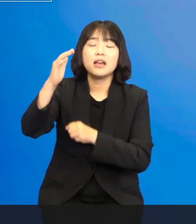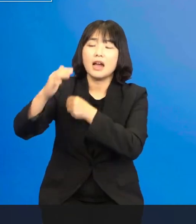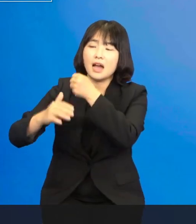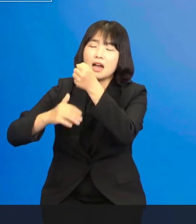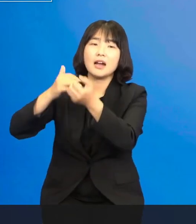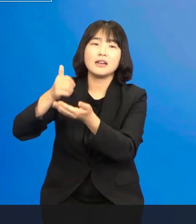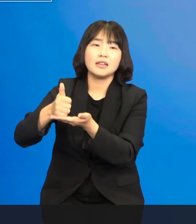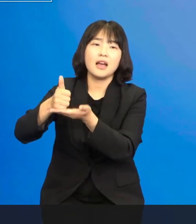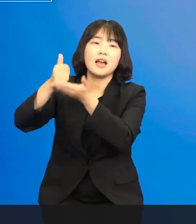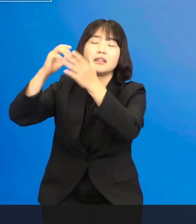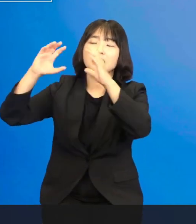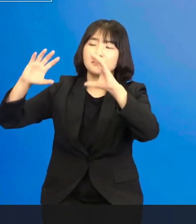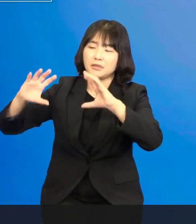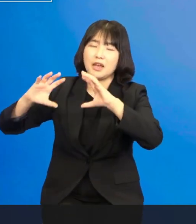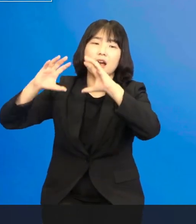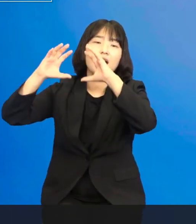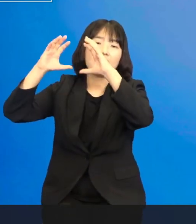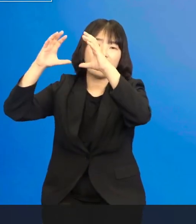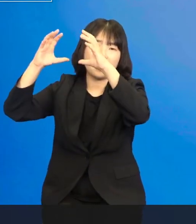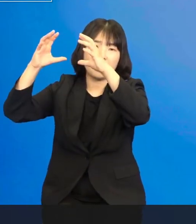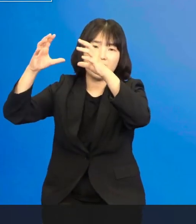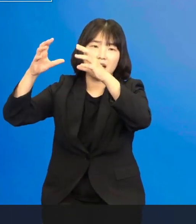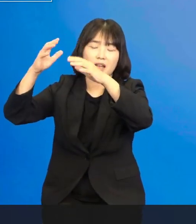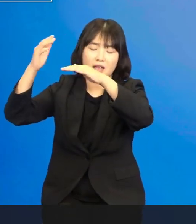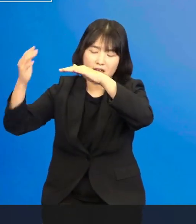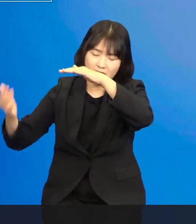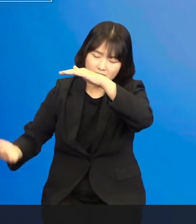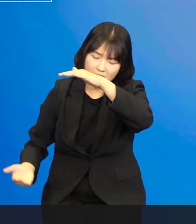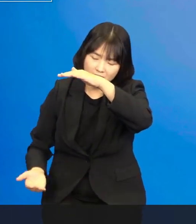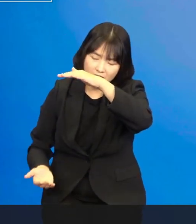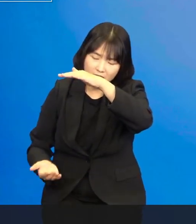영원한 하나님 나라